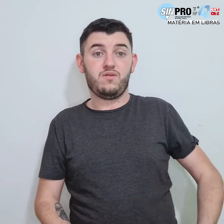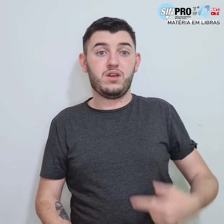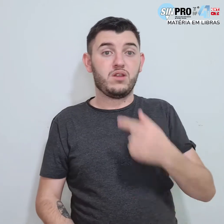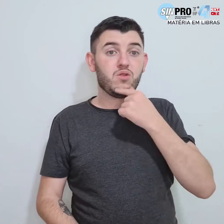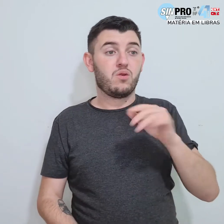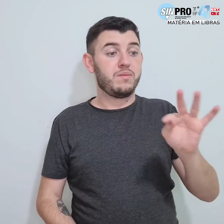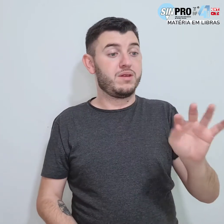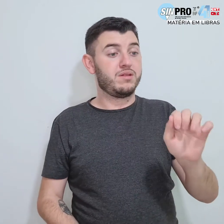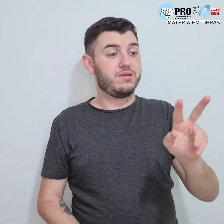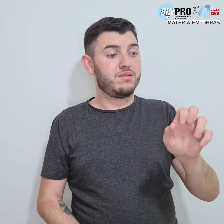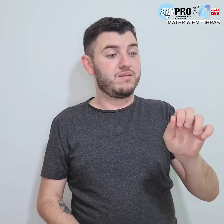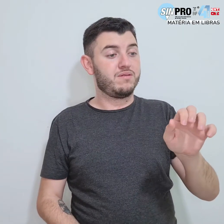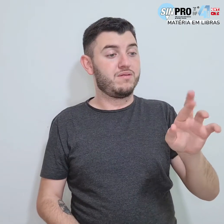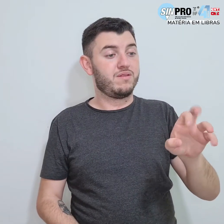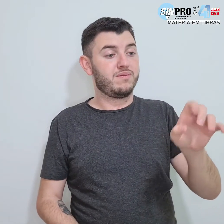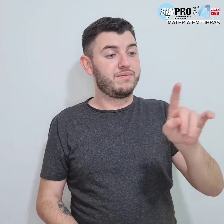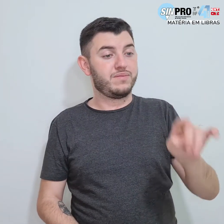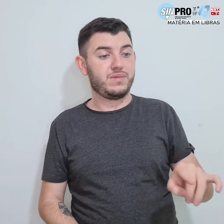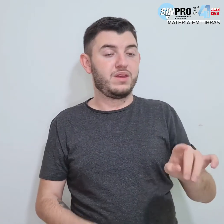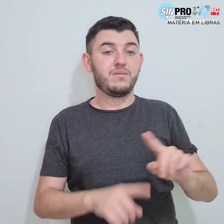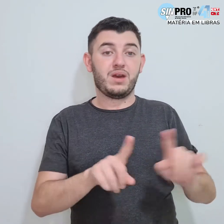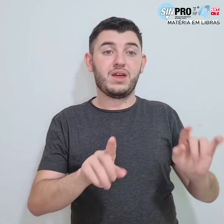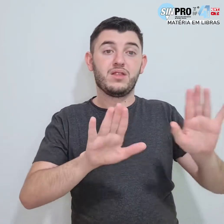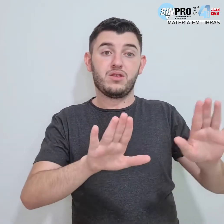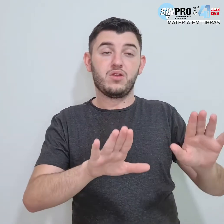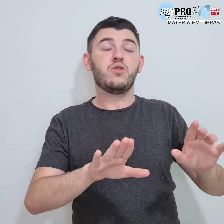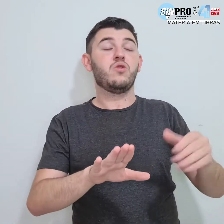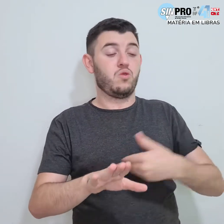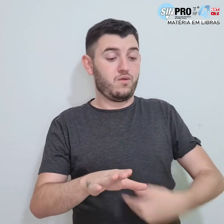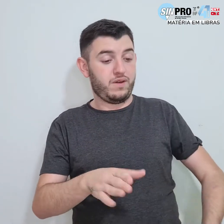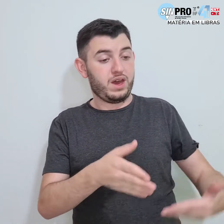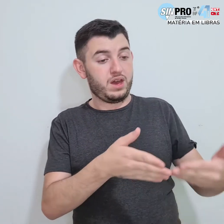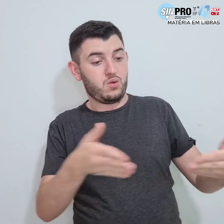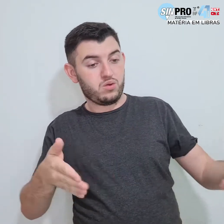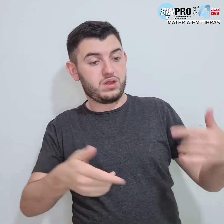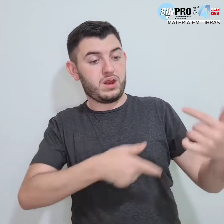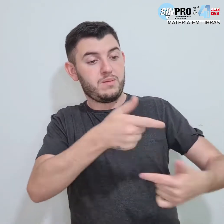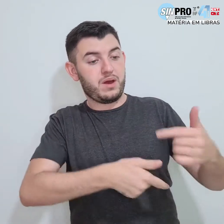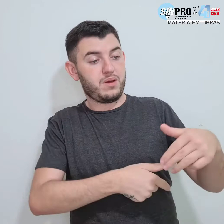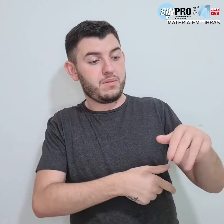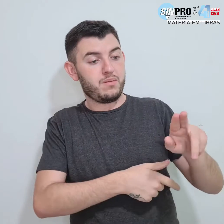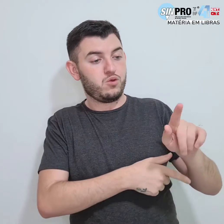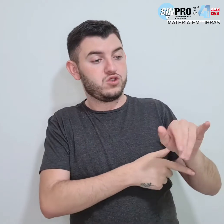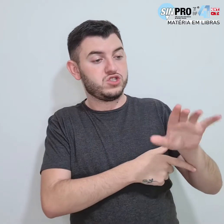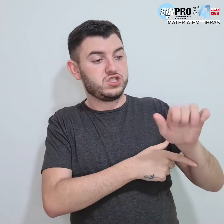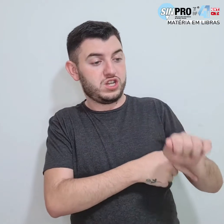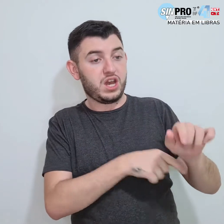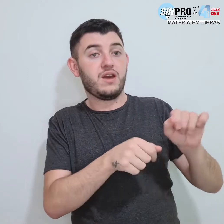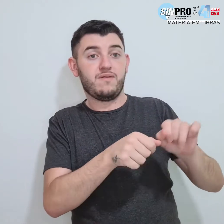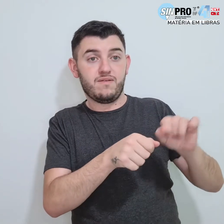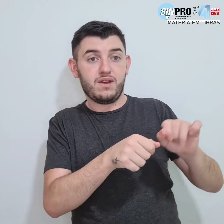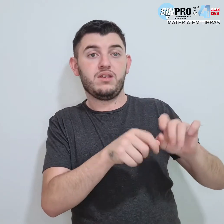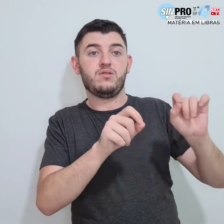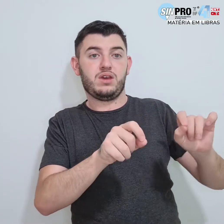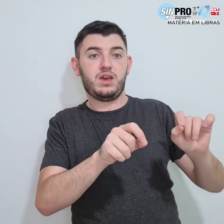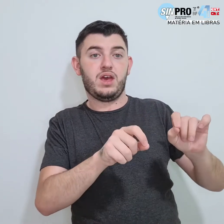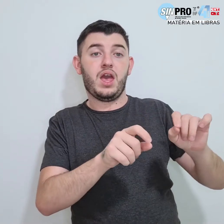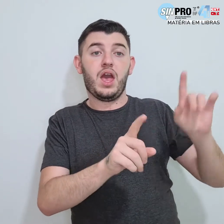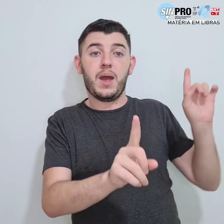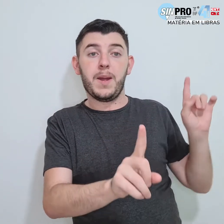e aprimoramento no governo de Mujica, o Plano Ceibal teve como meta disponibilizar um laptop para